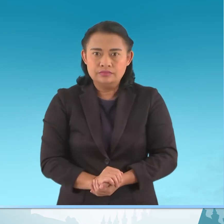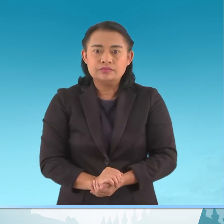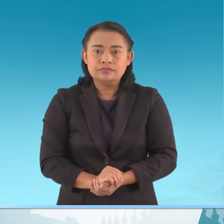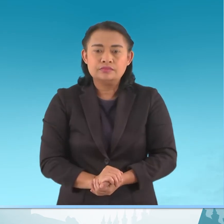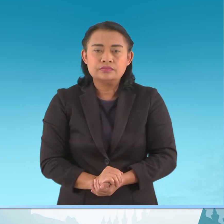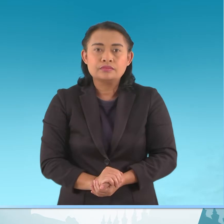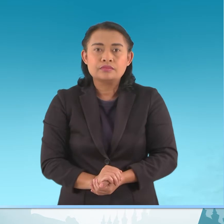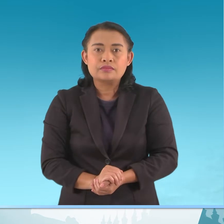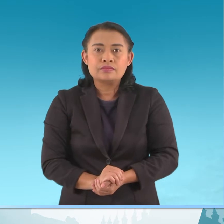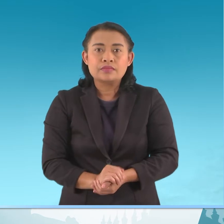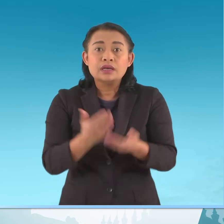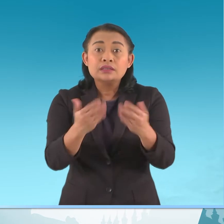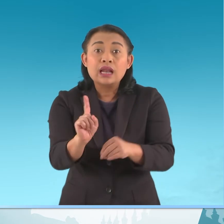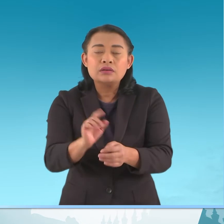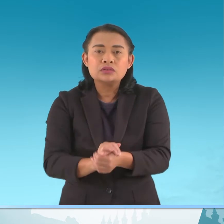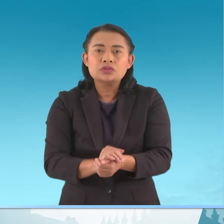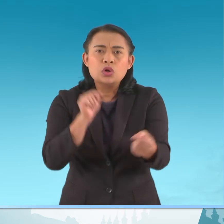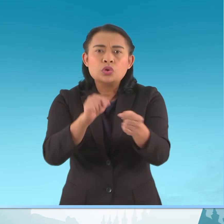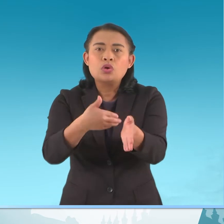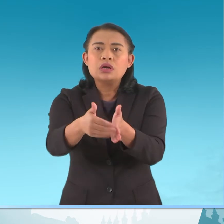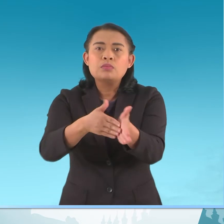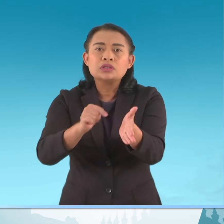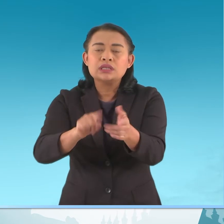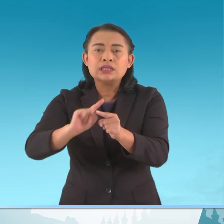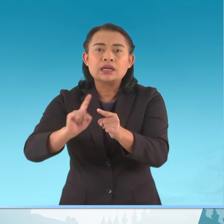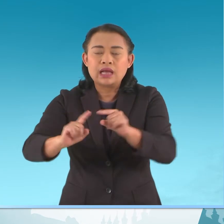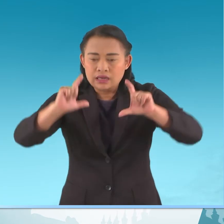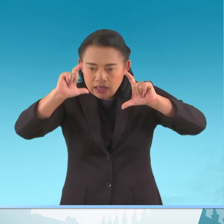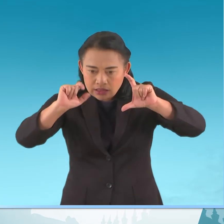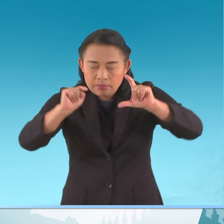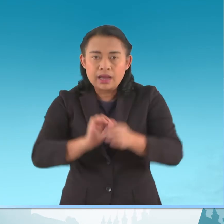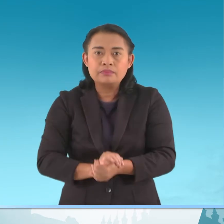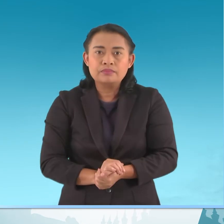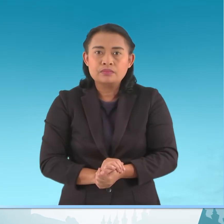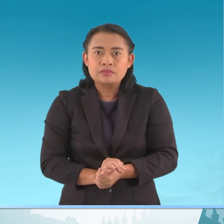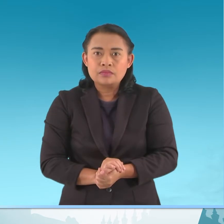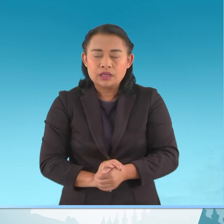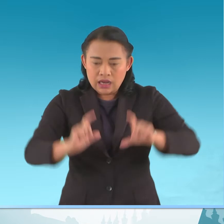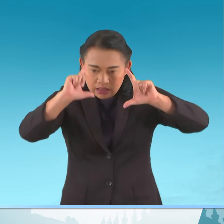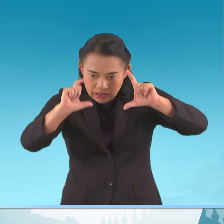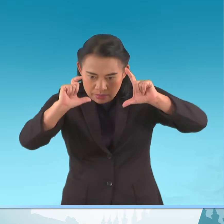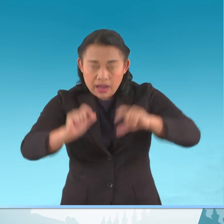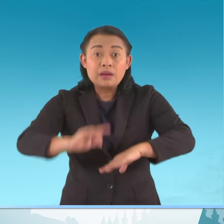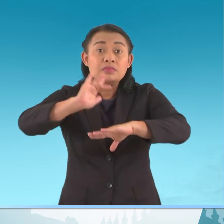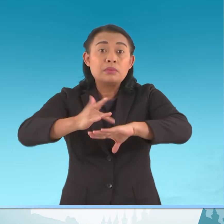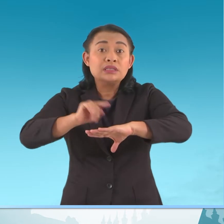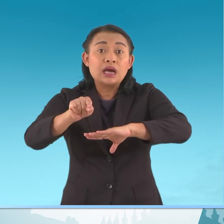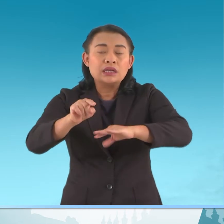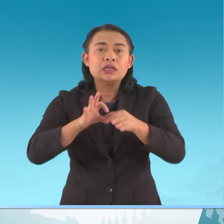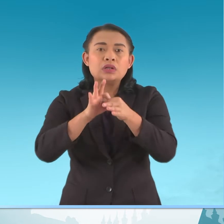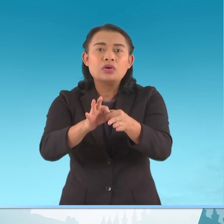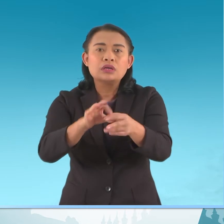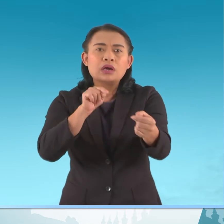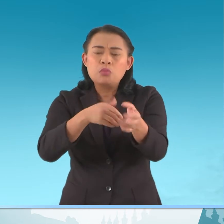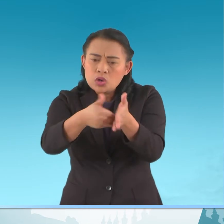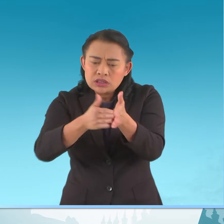จบกระบวนการที่ 1นะครับส่วนอีกเรื่องนึงก็คือเรื่องของสีสันนะครับปกติการถ่ายภาพแนว landscapeเนี่ยจะ